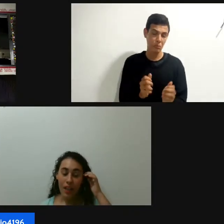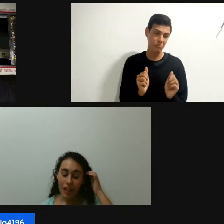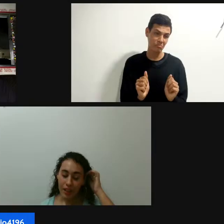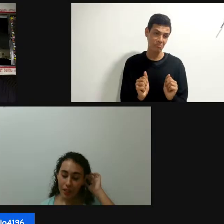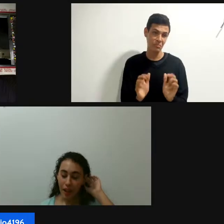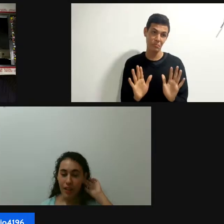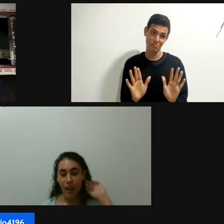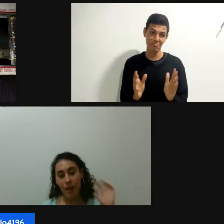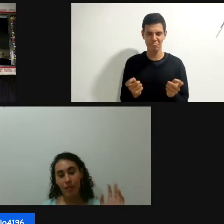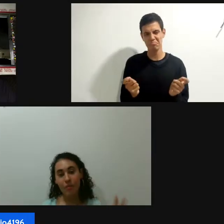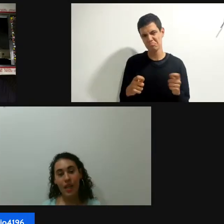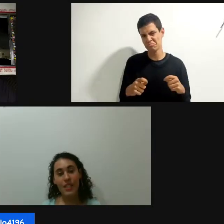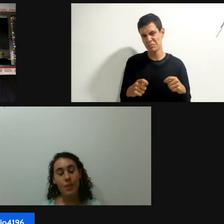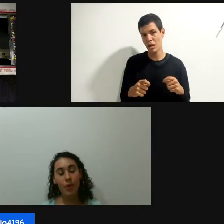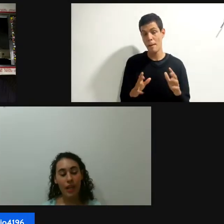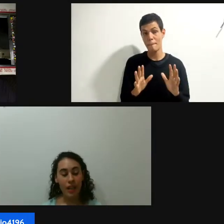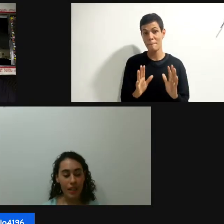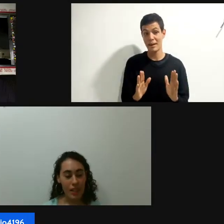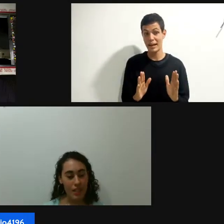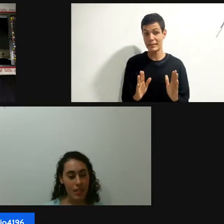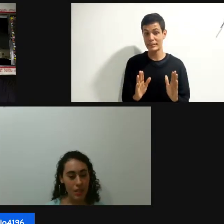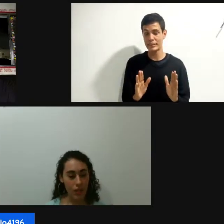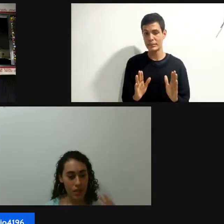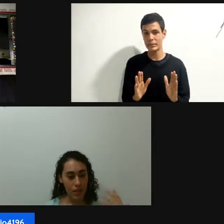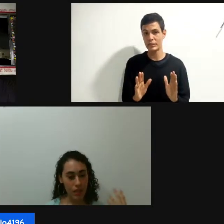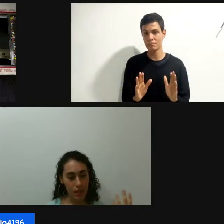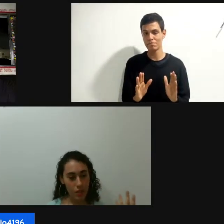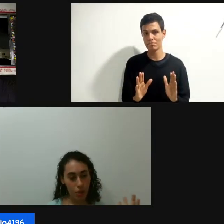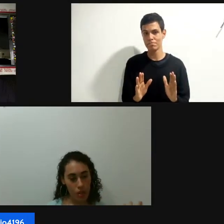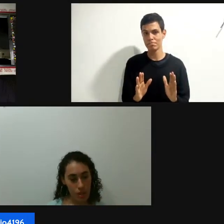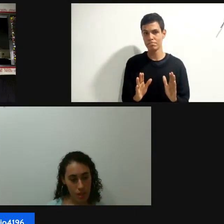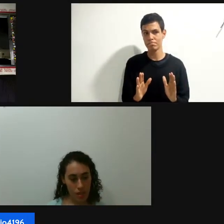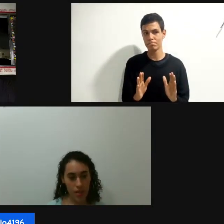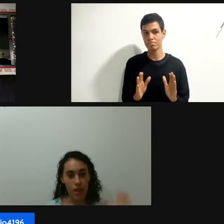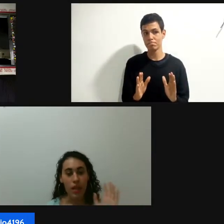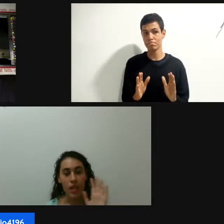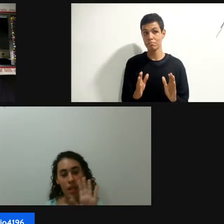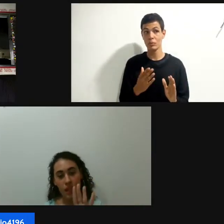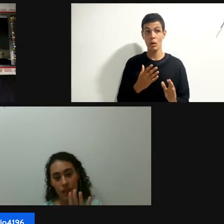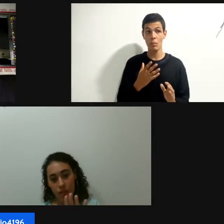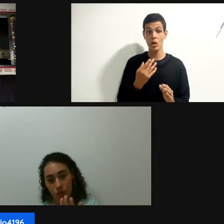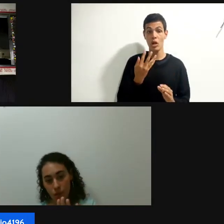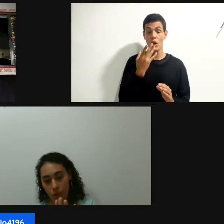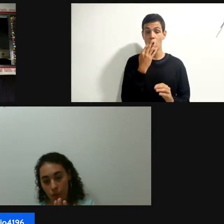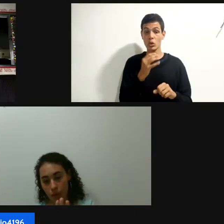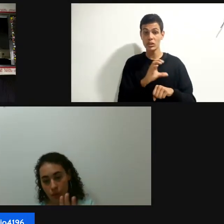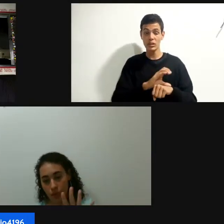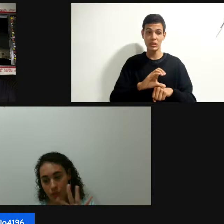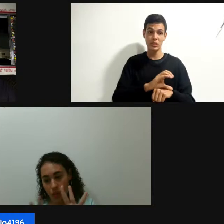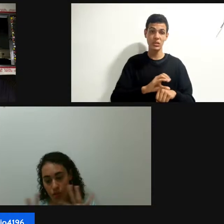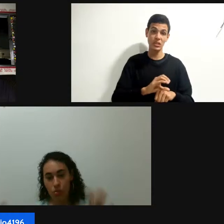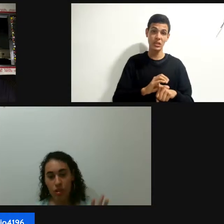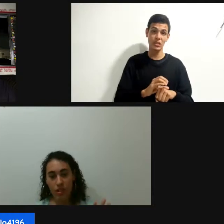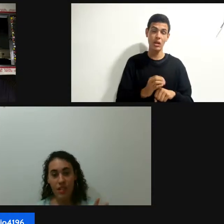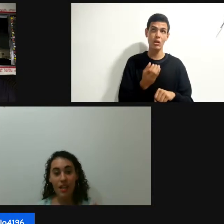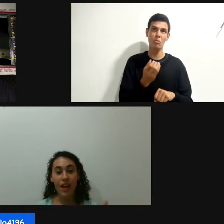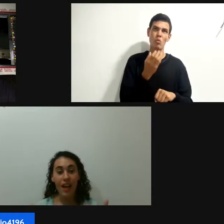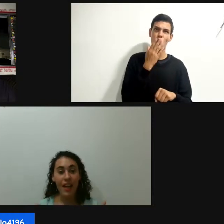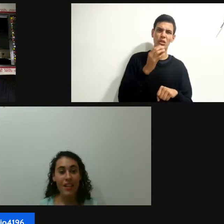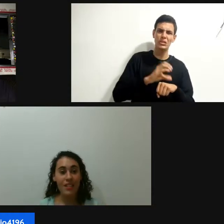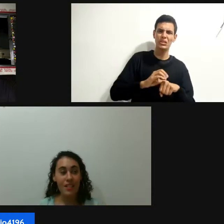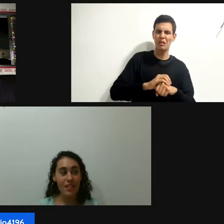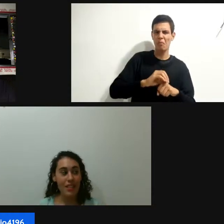aí até que vai dar. Mas é porque a caneta, no caso, caneta de cor cinza e caneta de cor de vários tons de